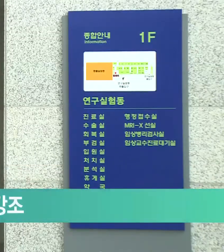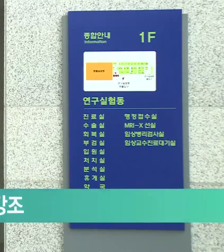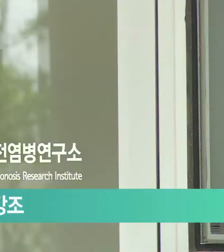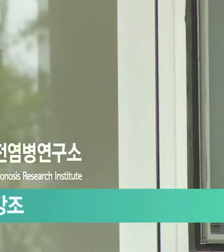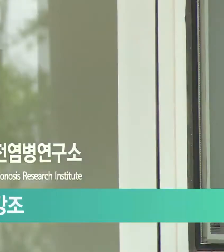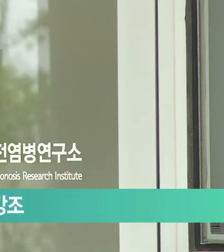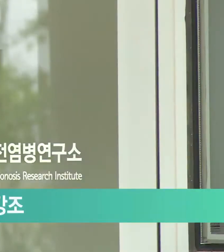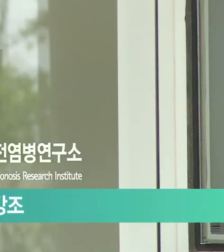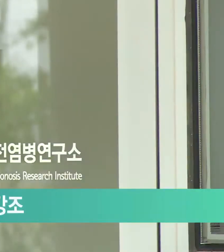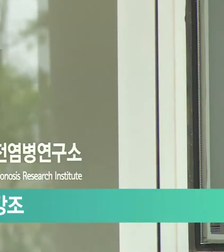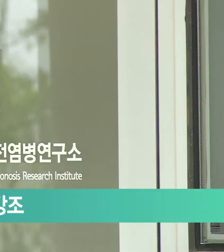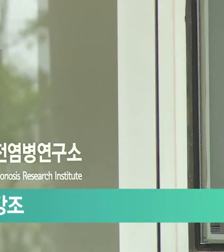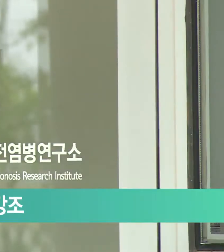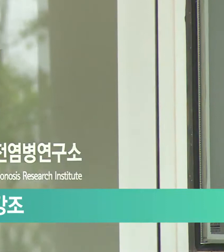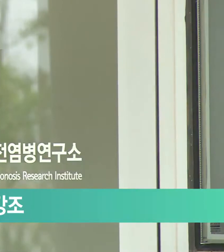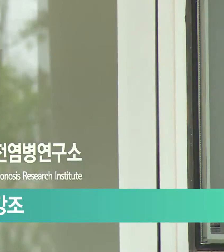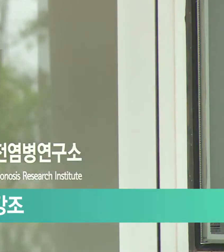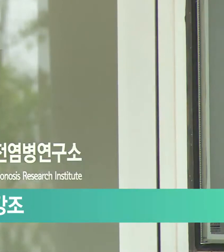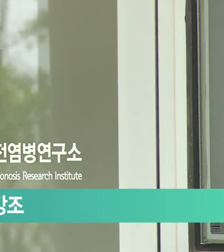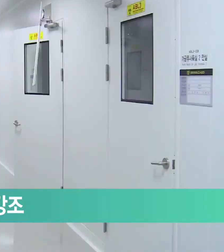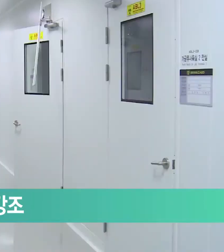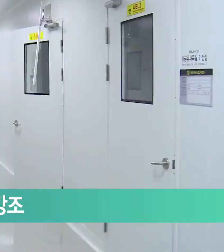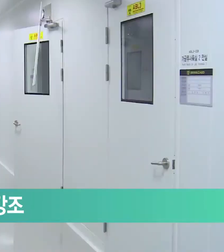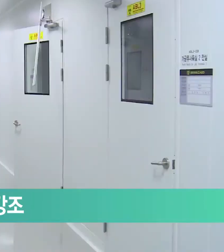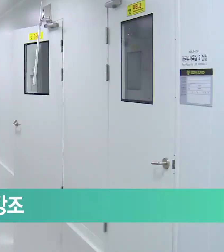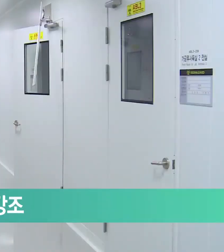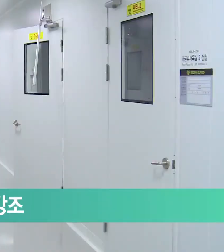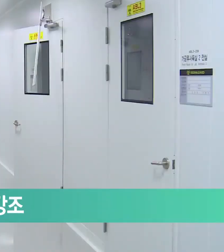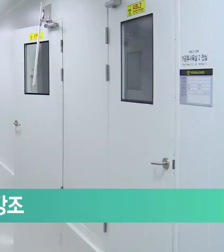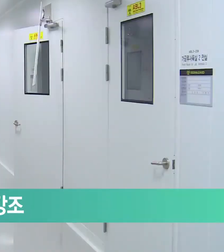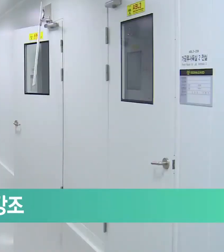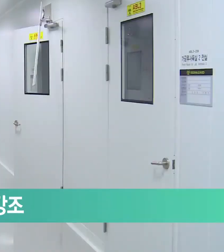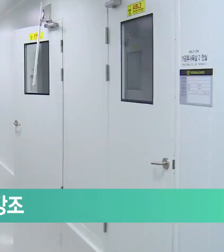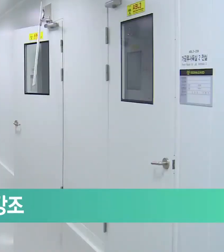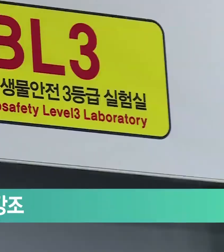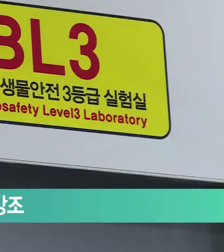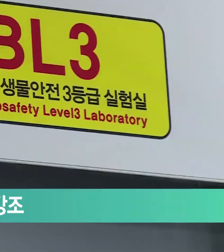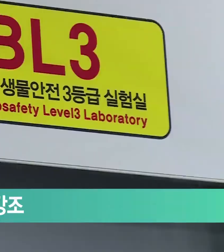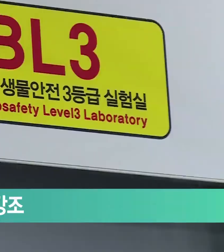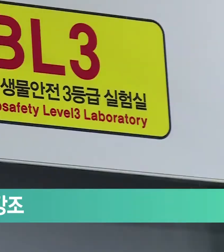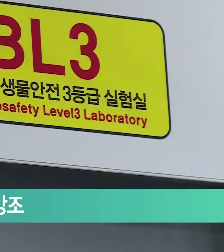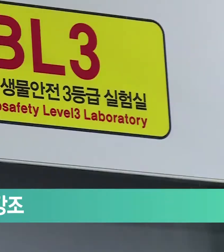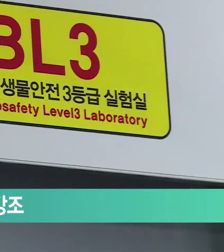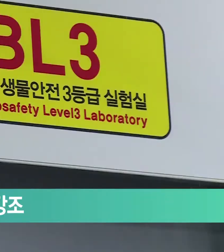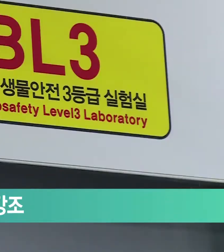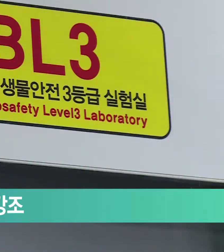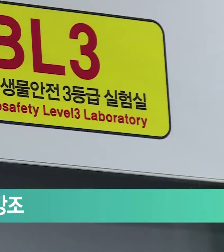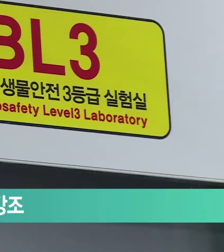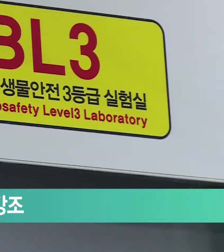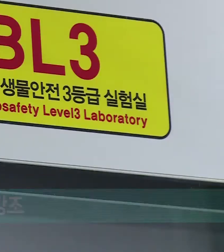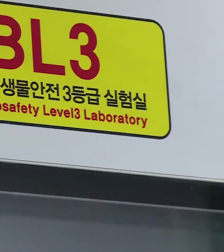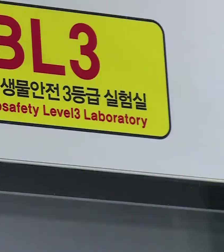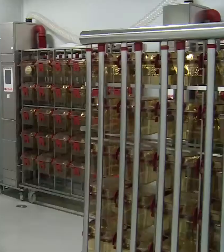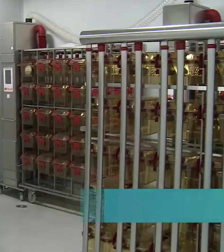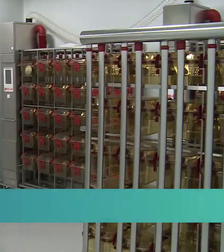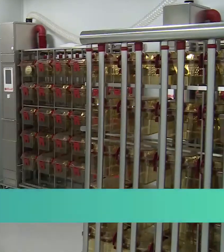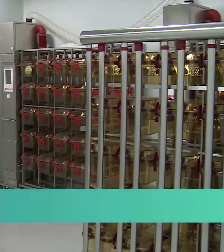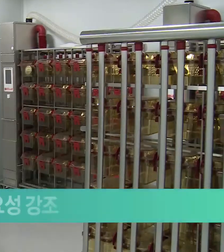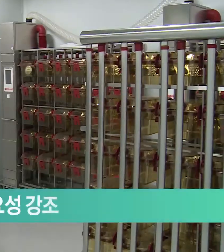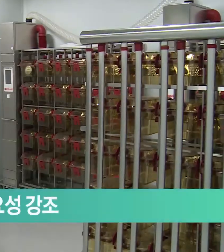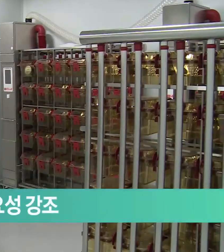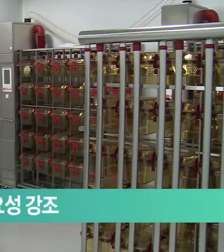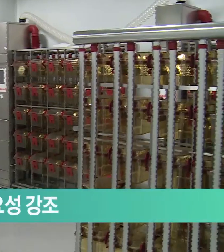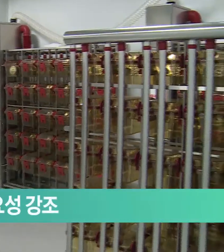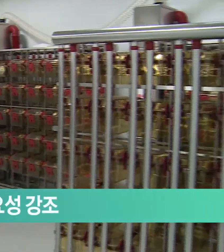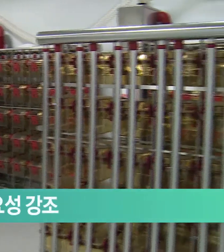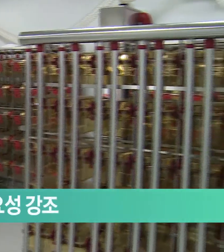전염병 연구소의 중요성도 언급됐습니다. 감염병에 대한 체계적 연구는 정부 차원의 지원이 필요한 만큼 이를 위해 전북대학